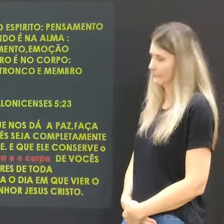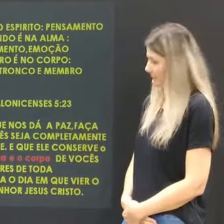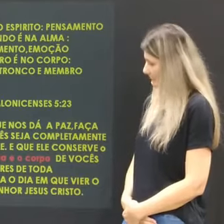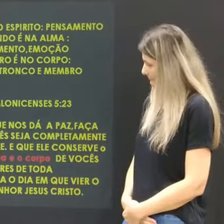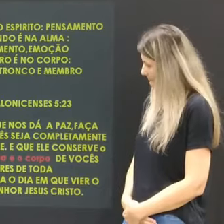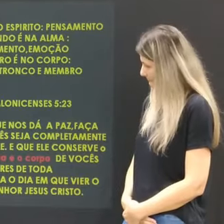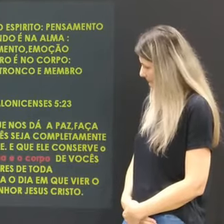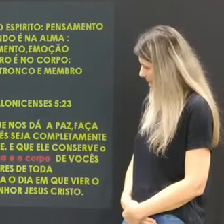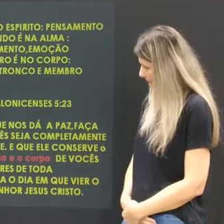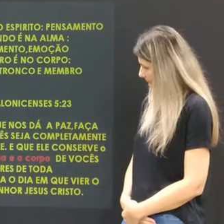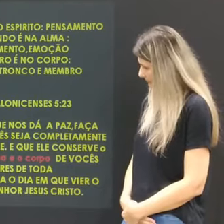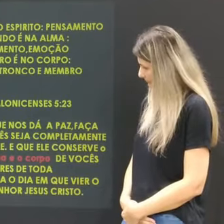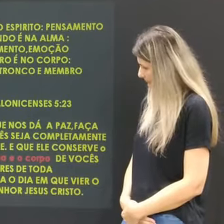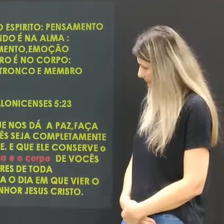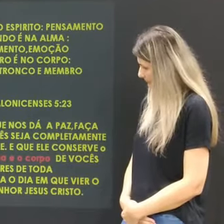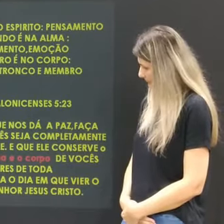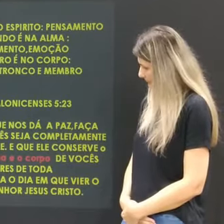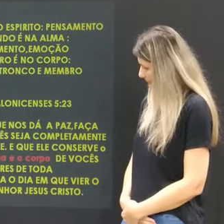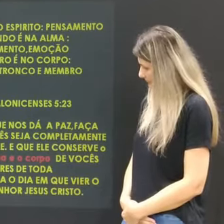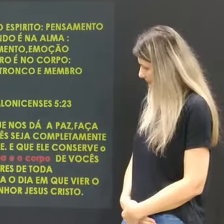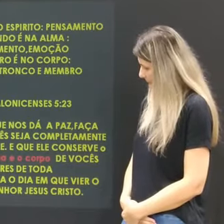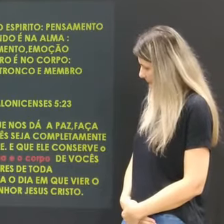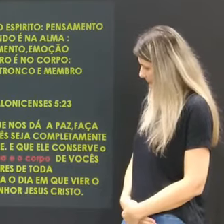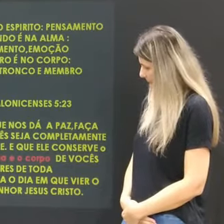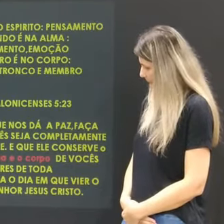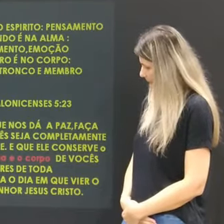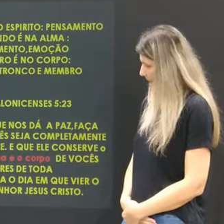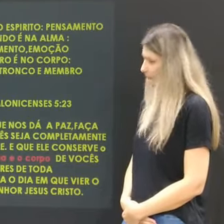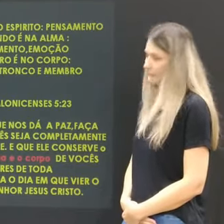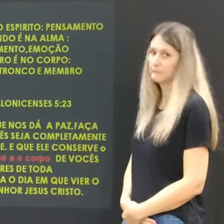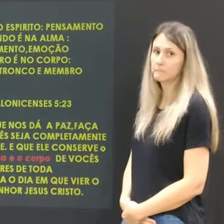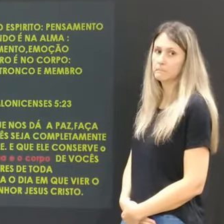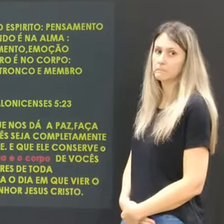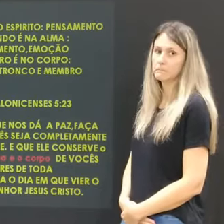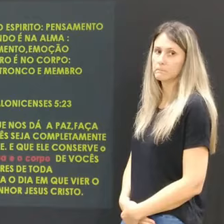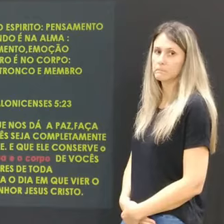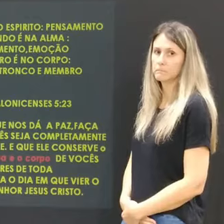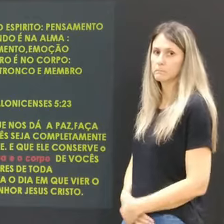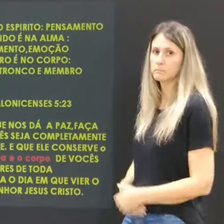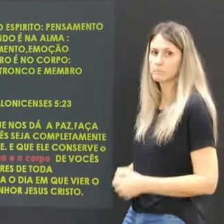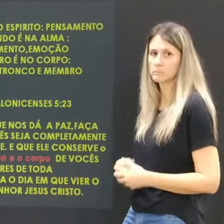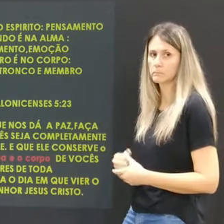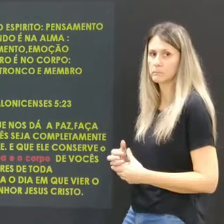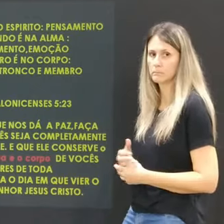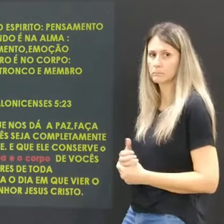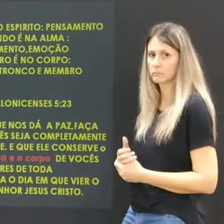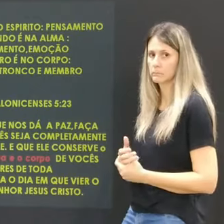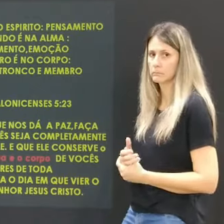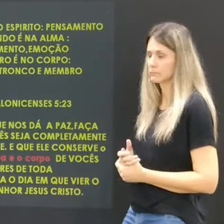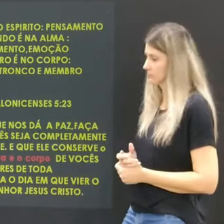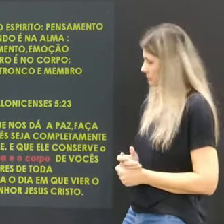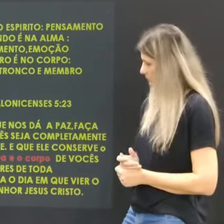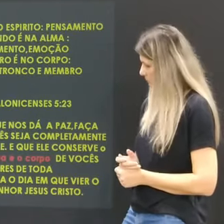seja completamente dedicado a Ele e que Ele conserve o espírito, a alma e o corpo de vocês, livres de toda